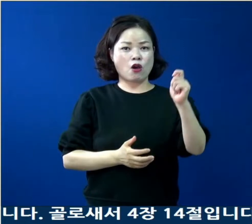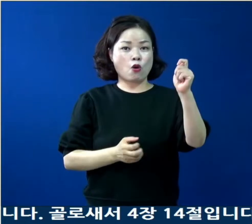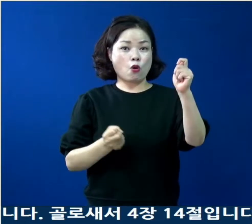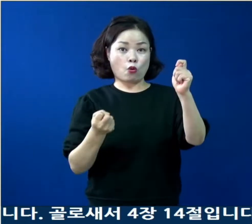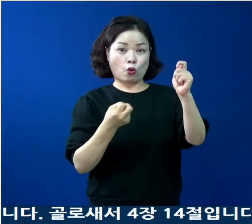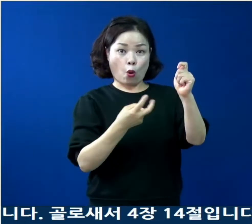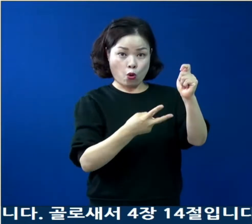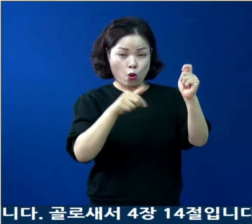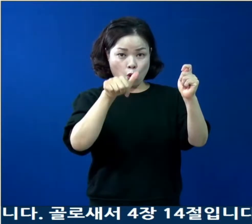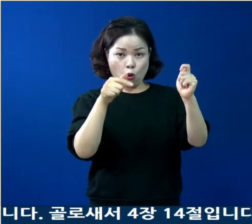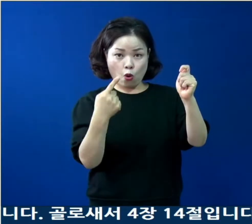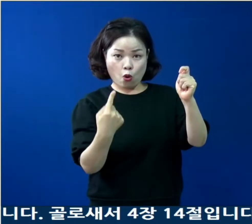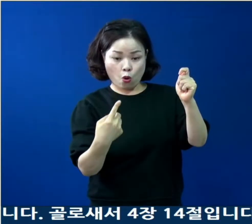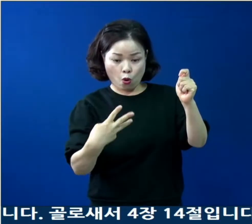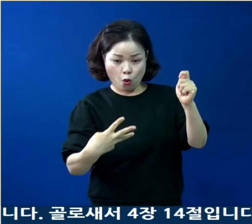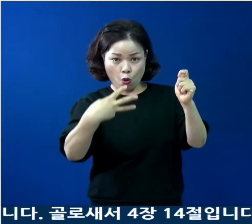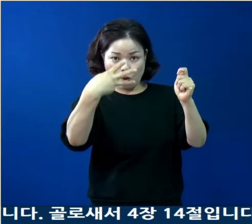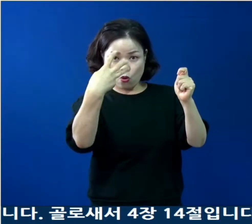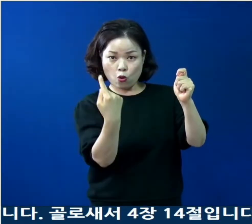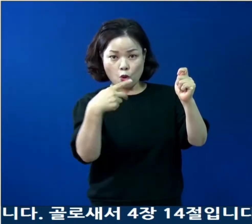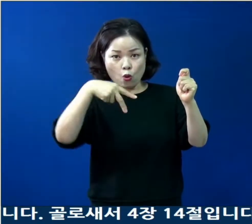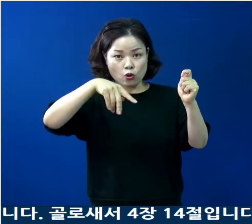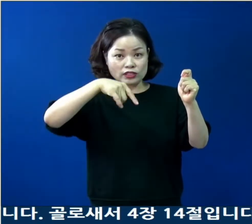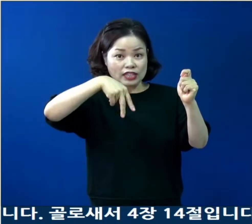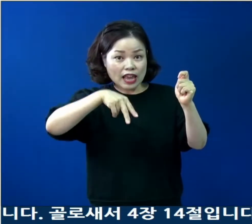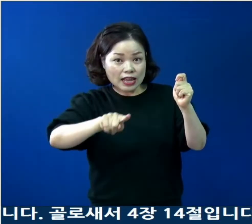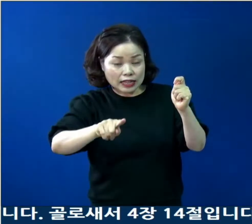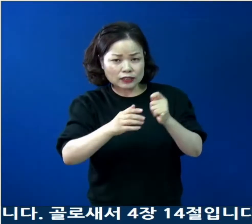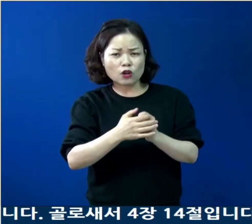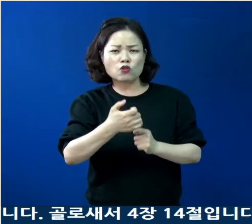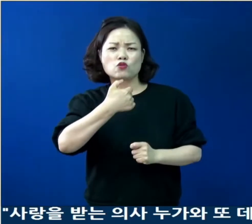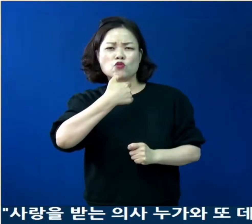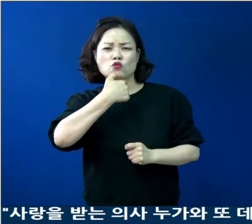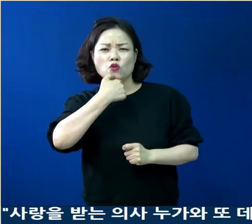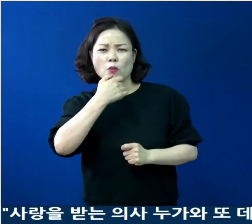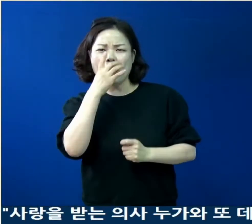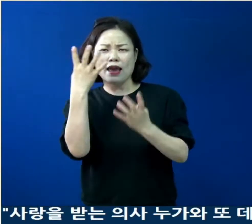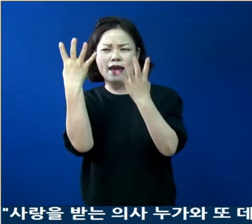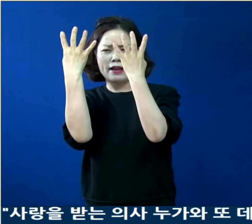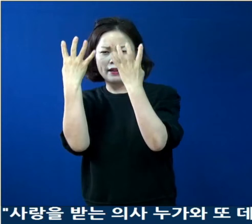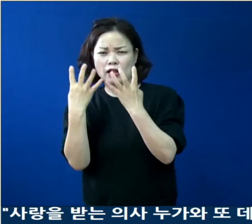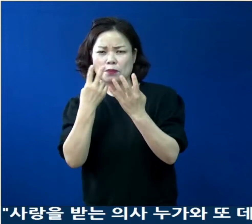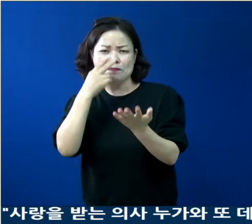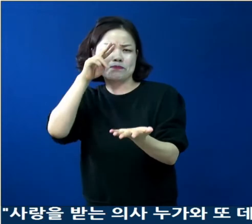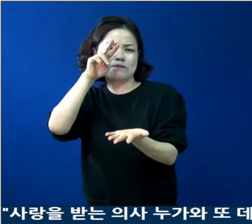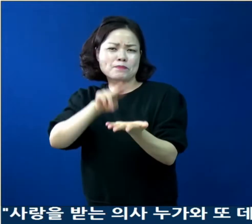골로새서는 바울이 4개의 로마 감금 중에 쓴 편지,